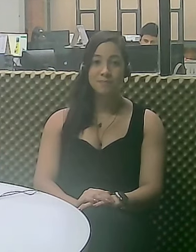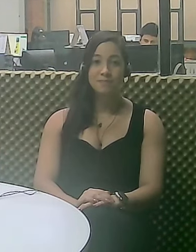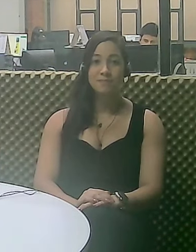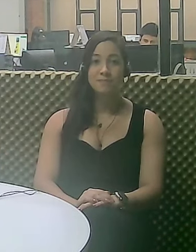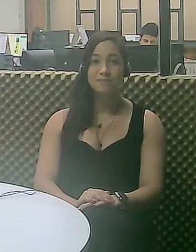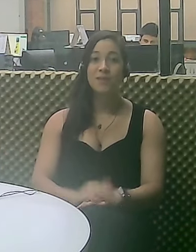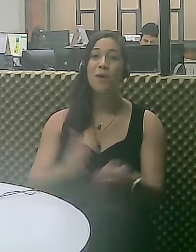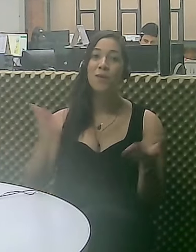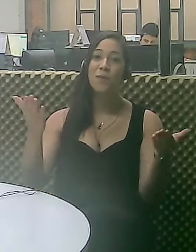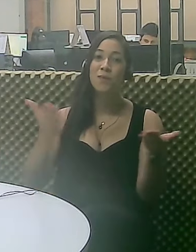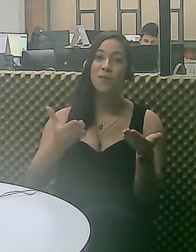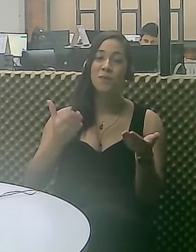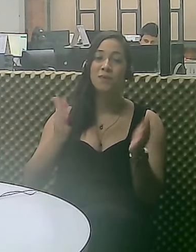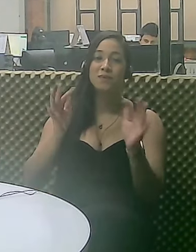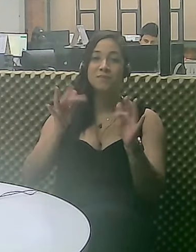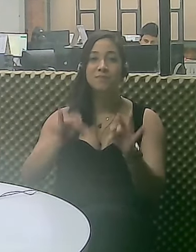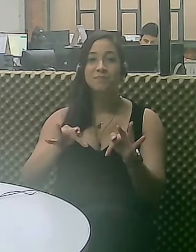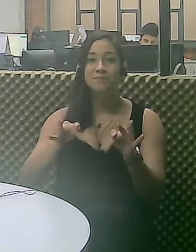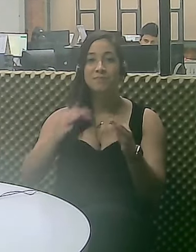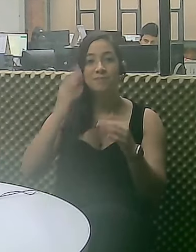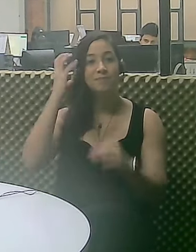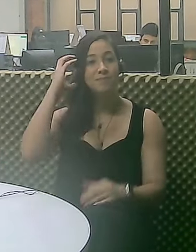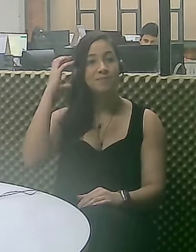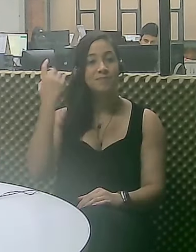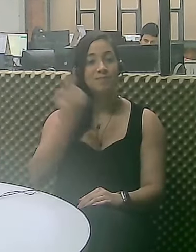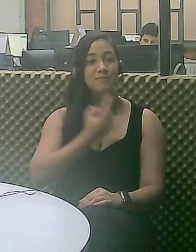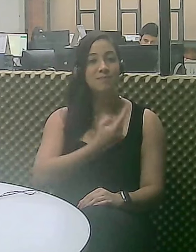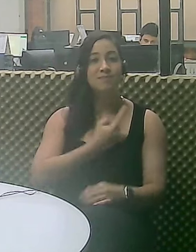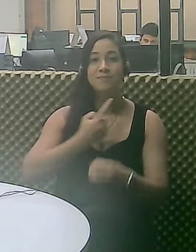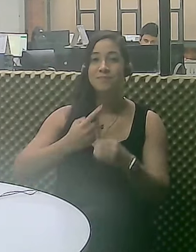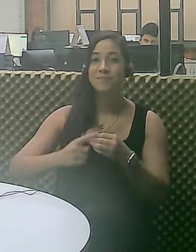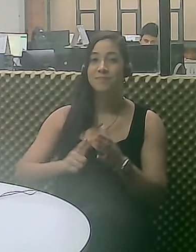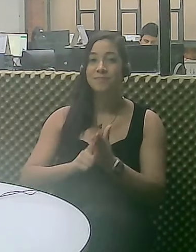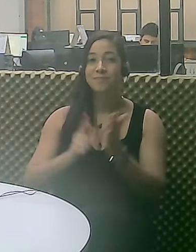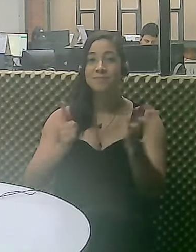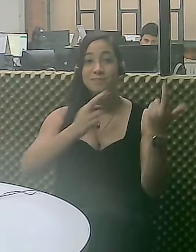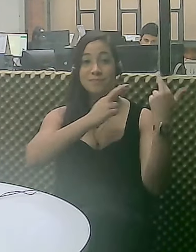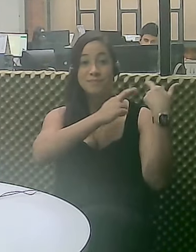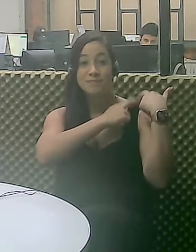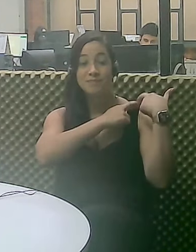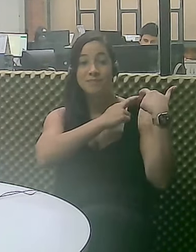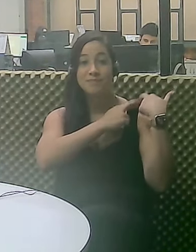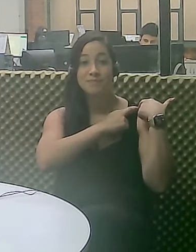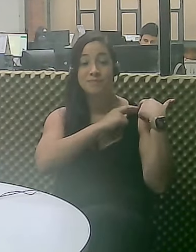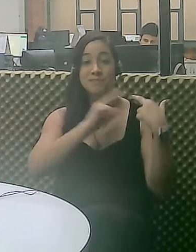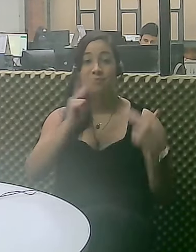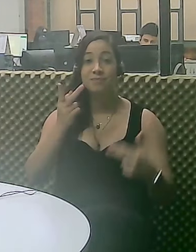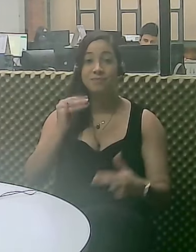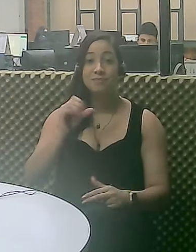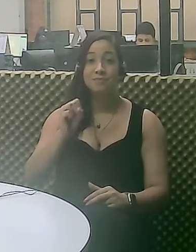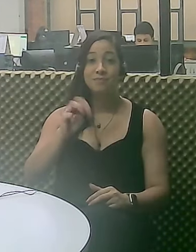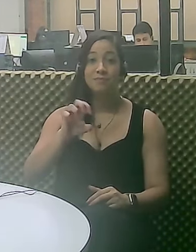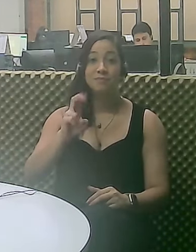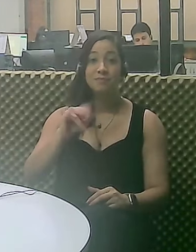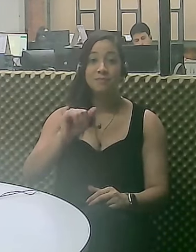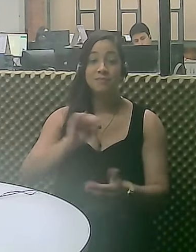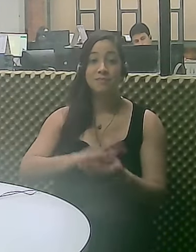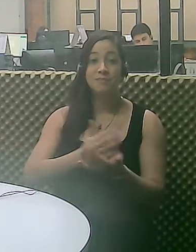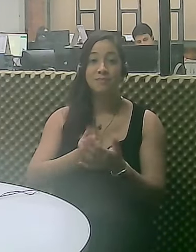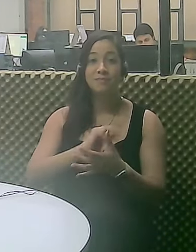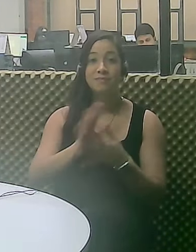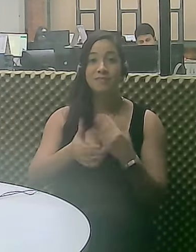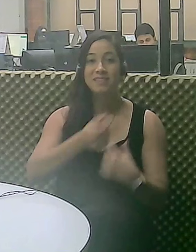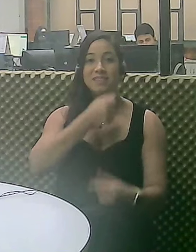E a edição de hoje fica por aqui. Rádio Nossa Cidade, jornalista responsável pela edição Ismênia Keller. Tradução em